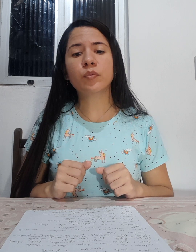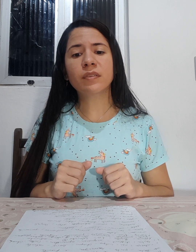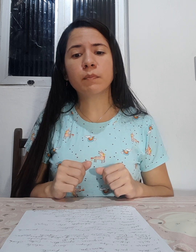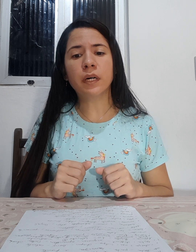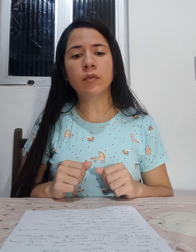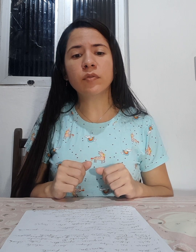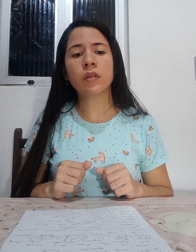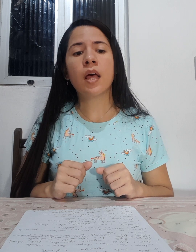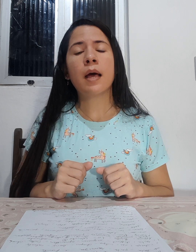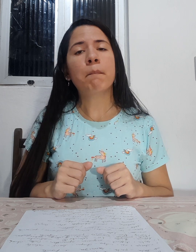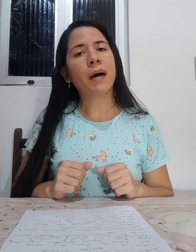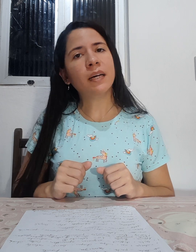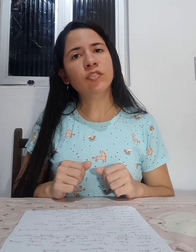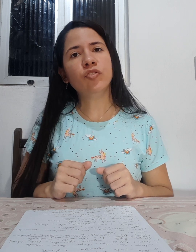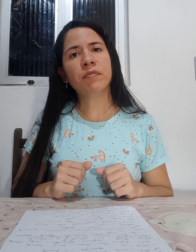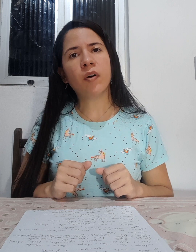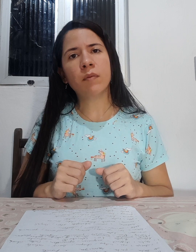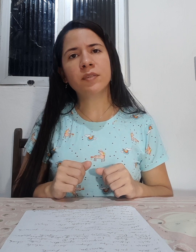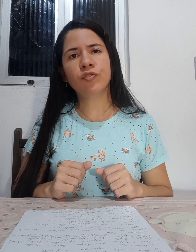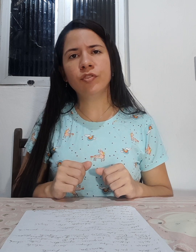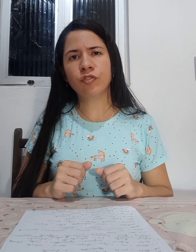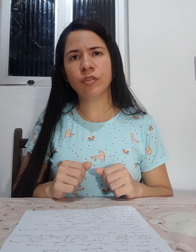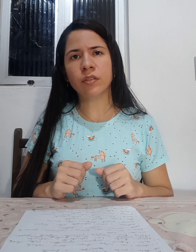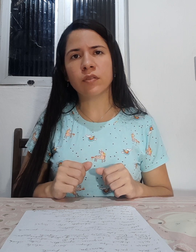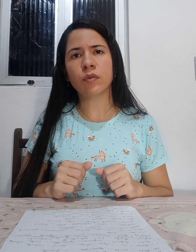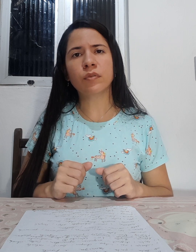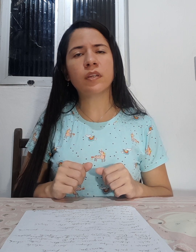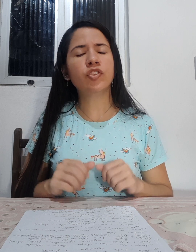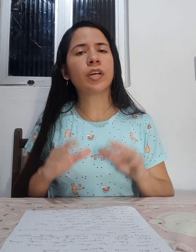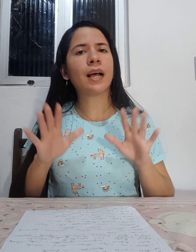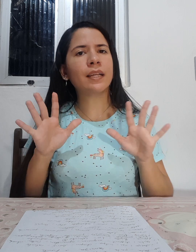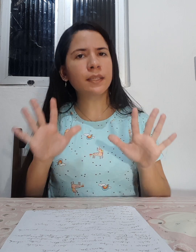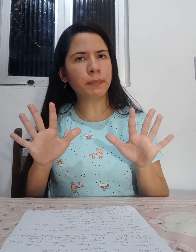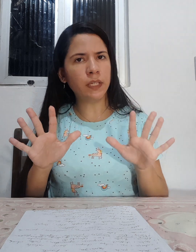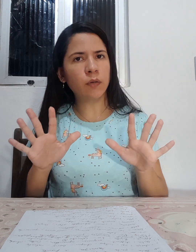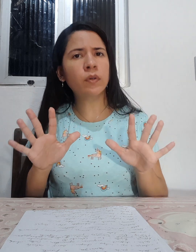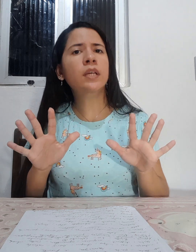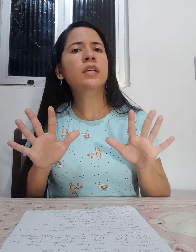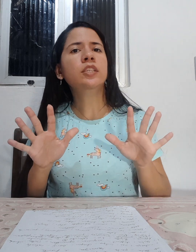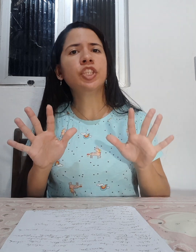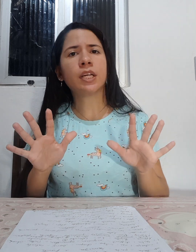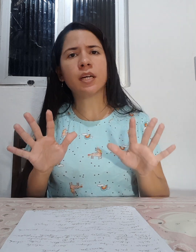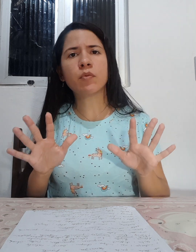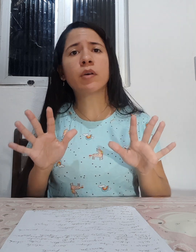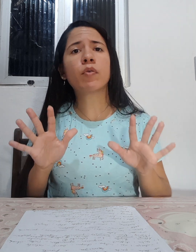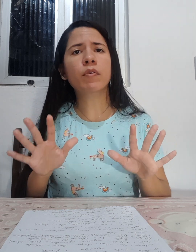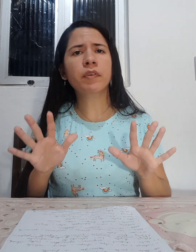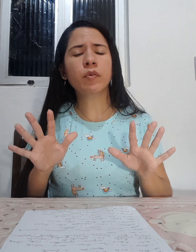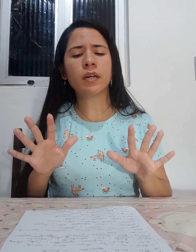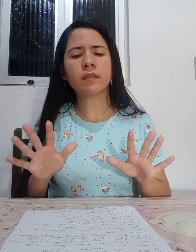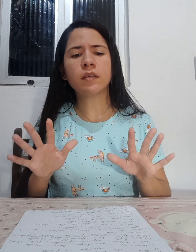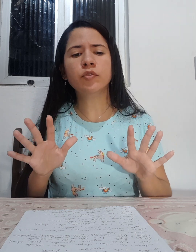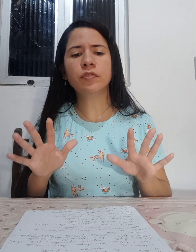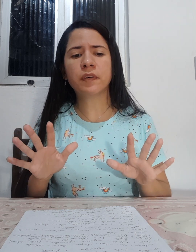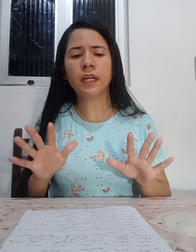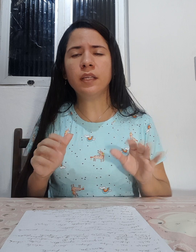duas mãos, mas de formas distintas, ou seja, cada mão estará com configuração